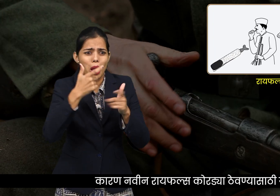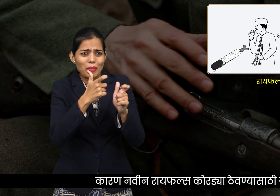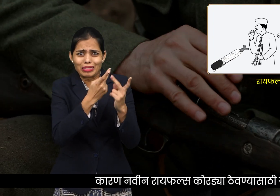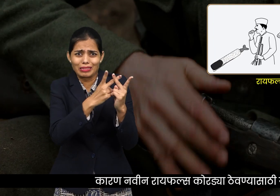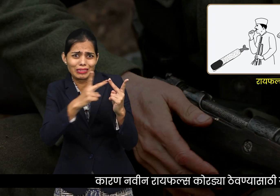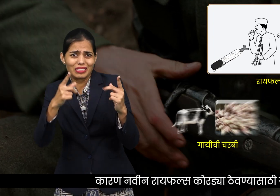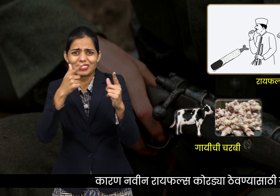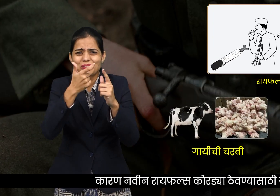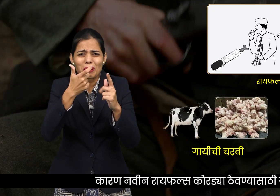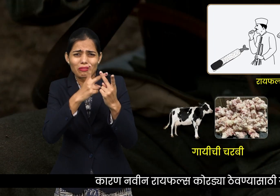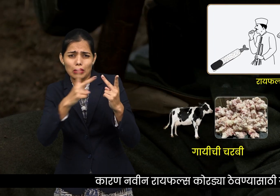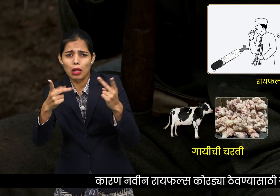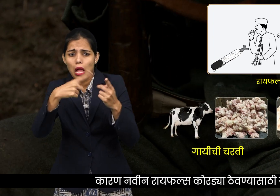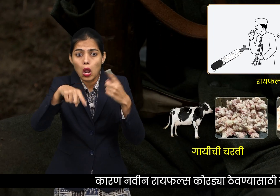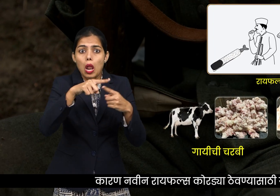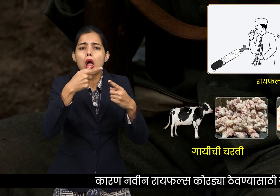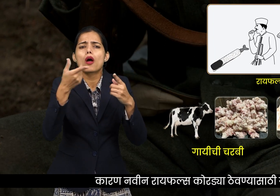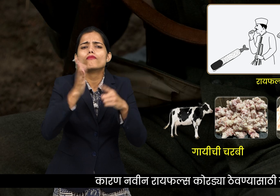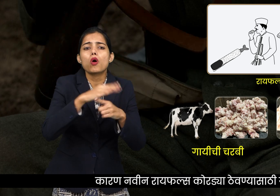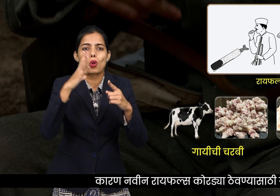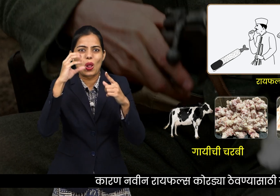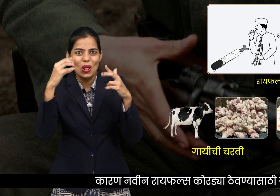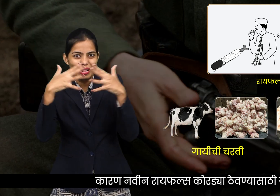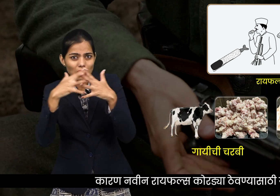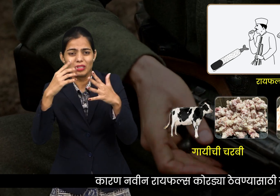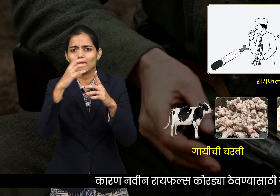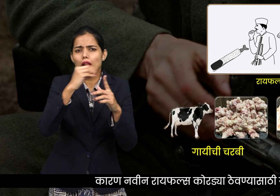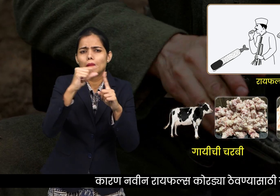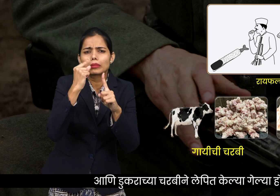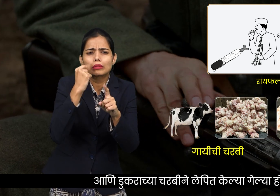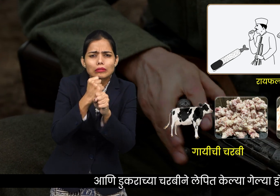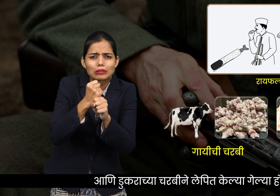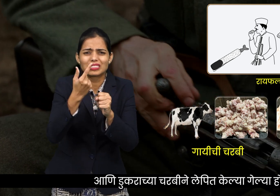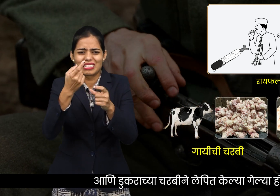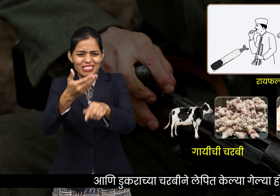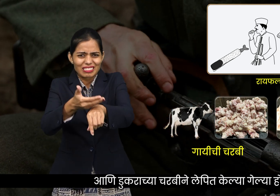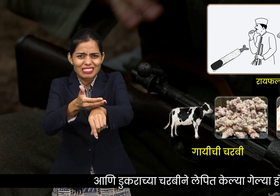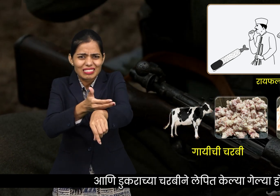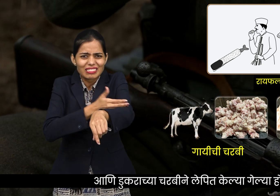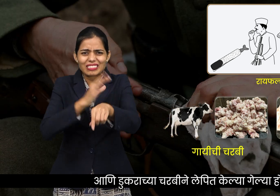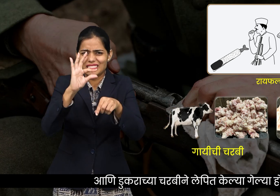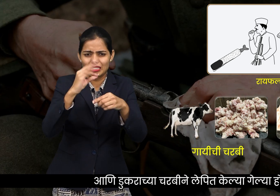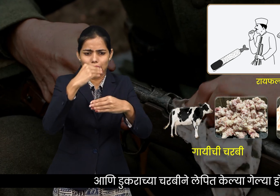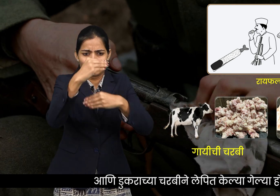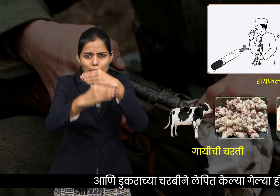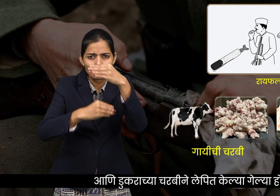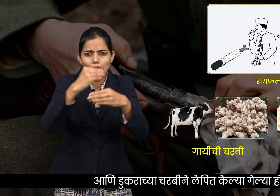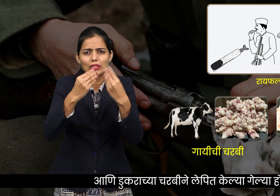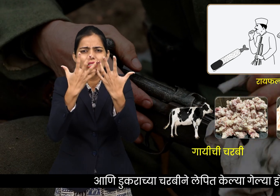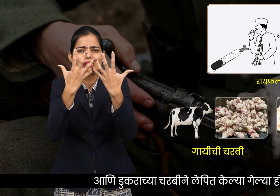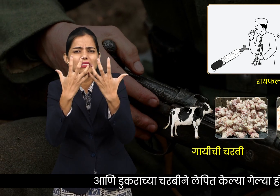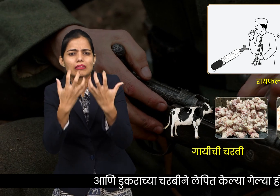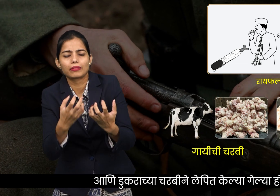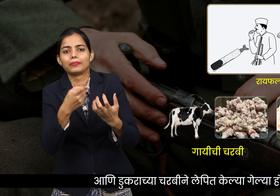कारण नवीन रायफल्स कोरड्या ठेवण्यासाठी गाय आणि डुकराच्या चरबीने लेपित